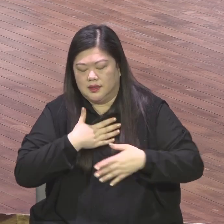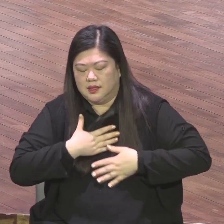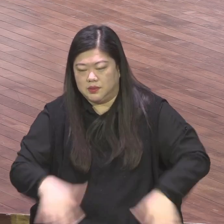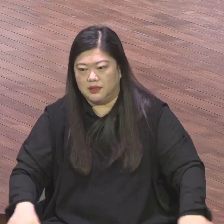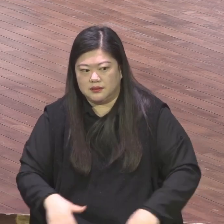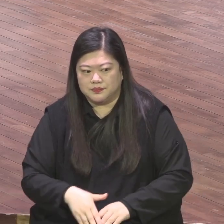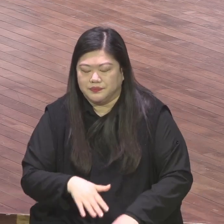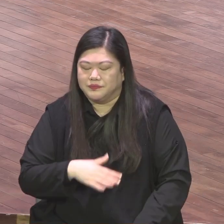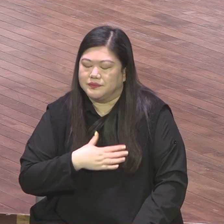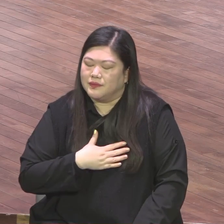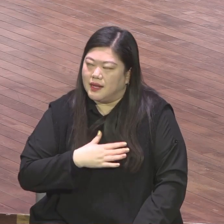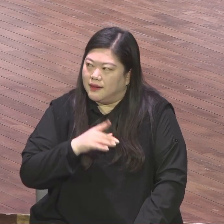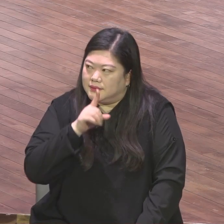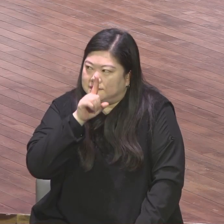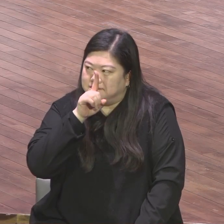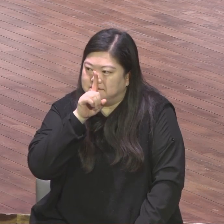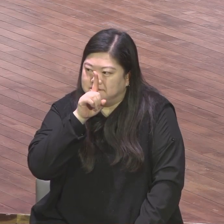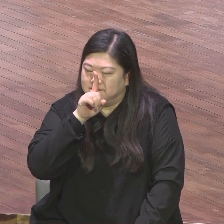나는